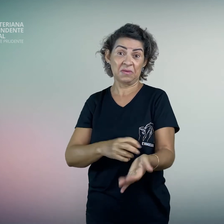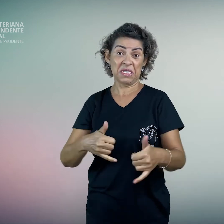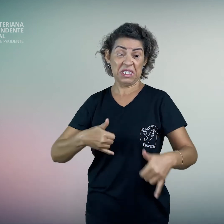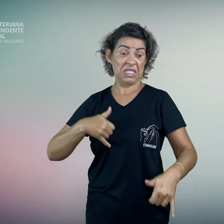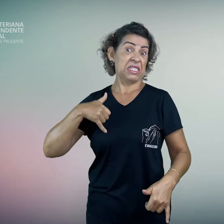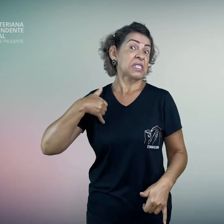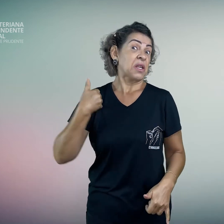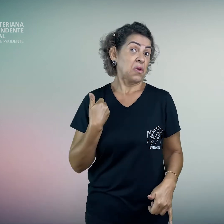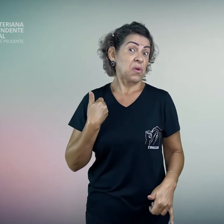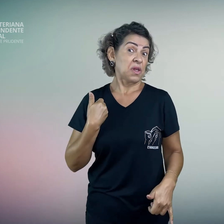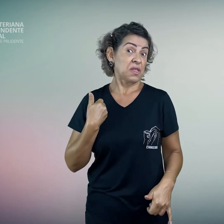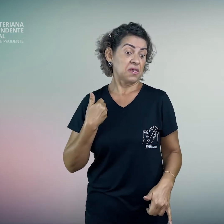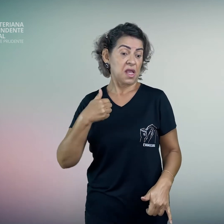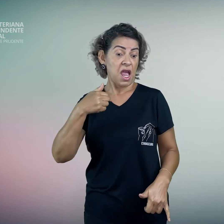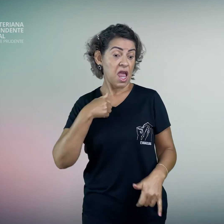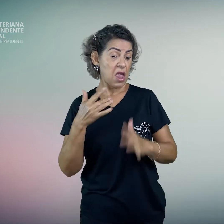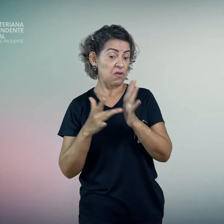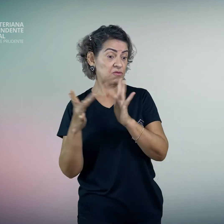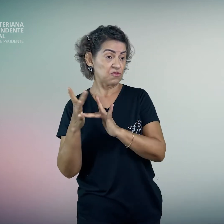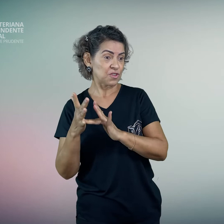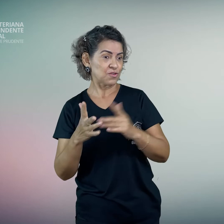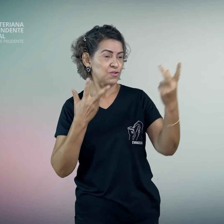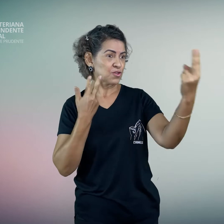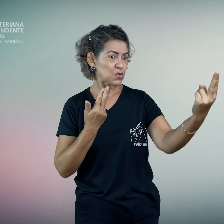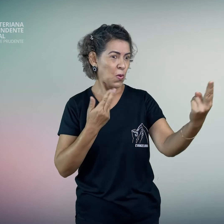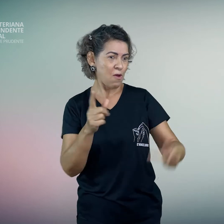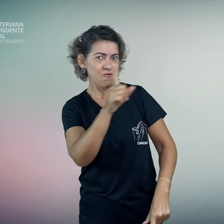tornaria como uma delas ao se entregar à ira.